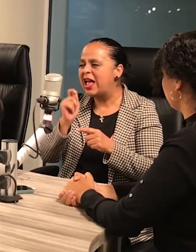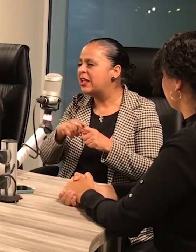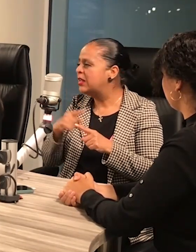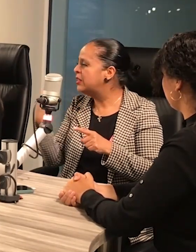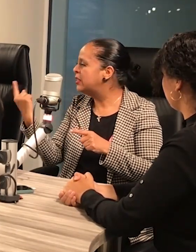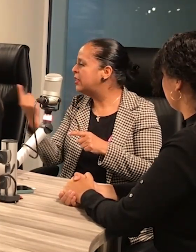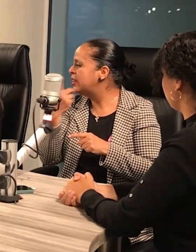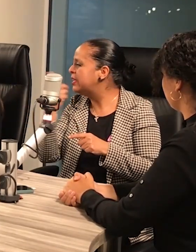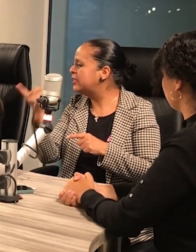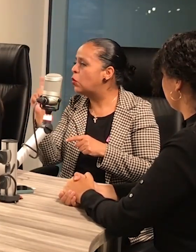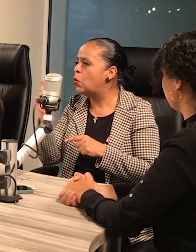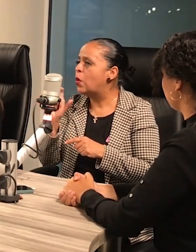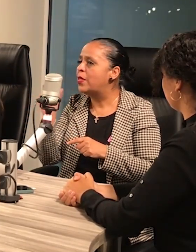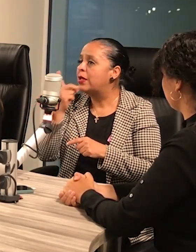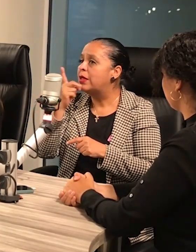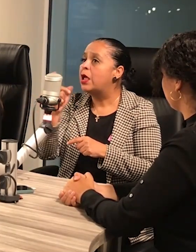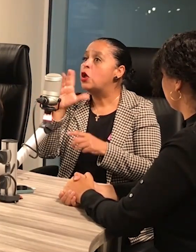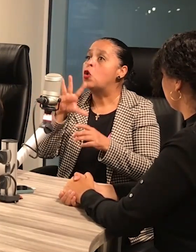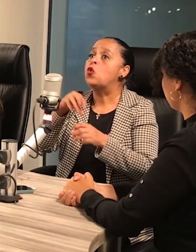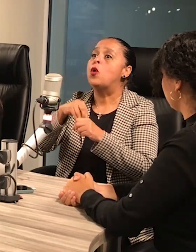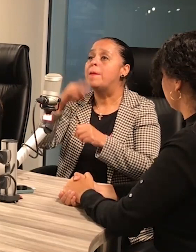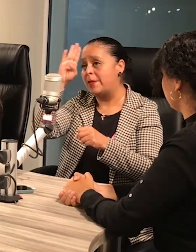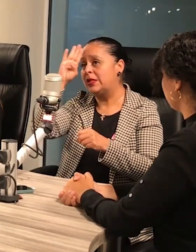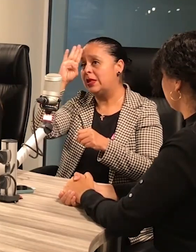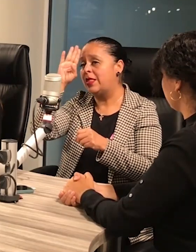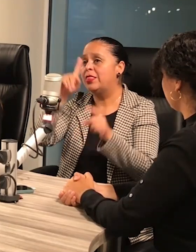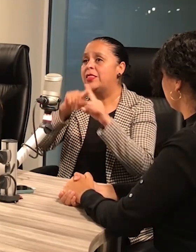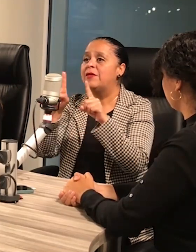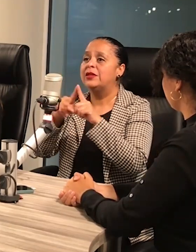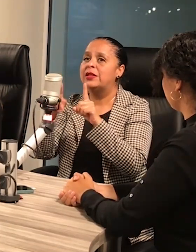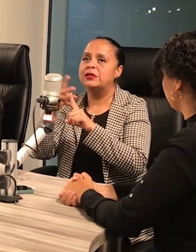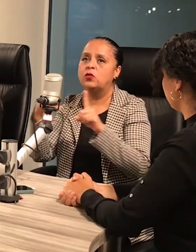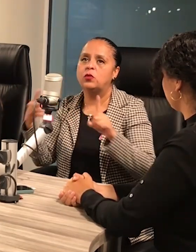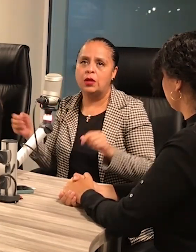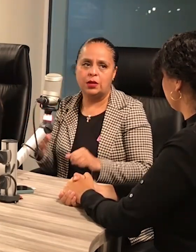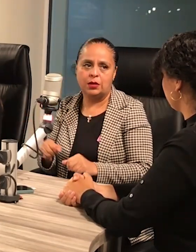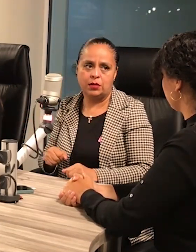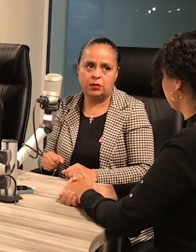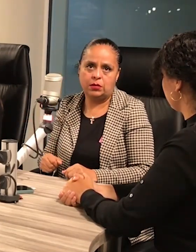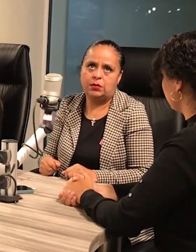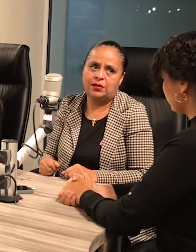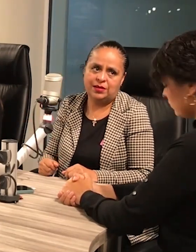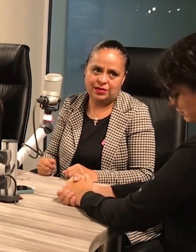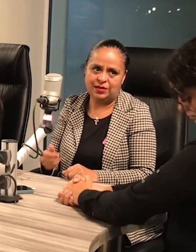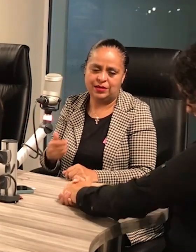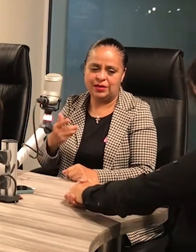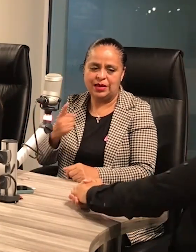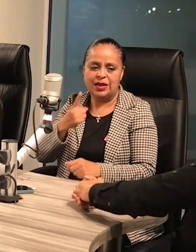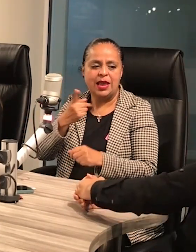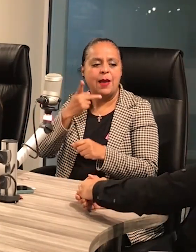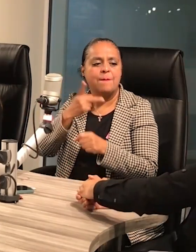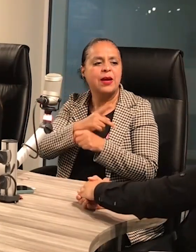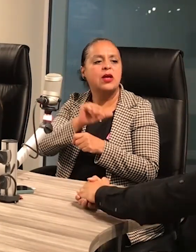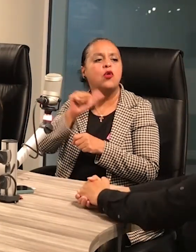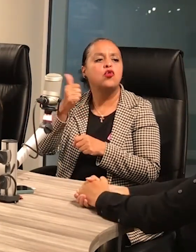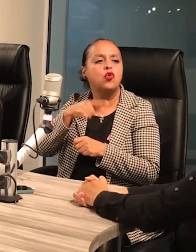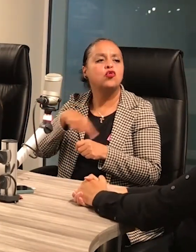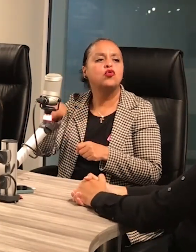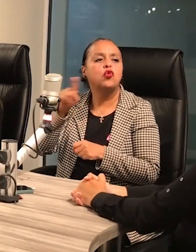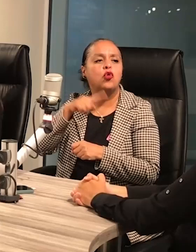de cuando decimos inclusión pensamos en la diversidad sexual. Por supuesto, pero ¿qué pasa con otros sectores,